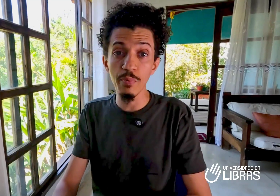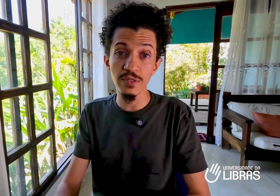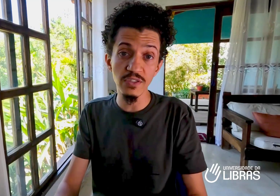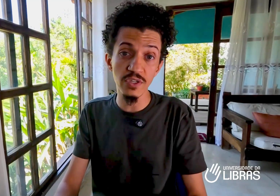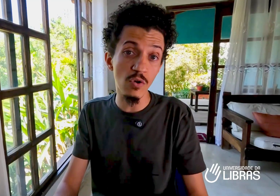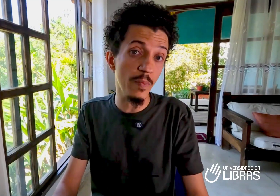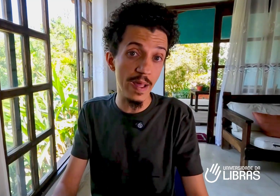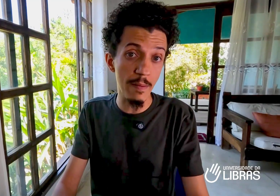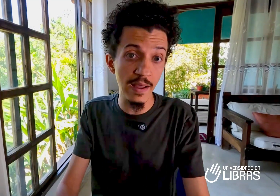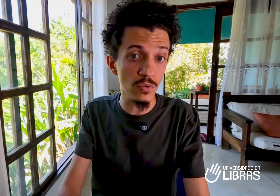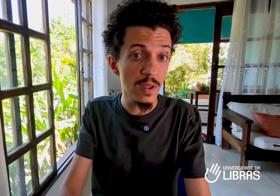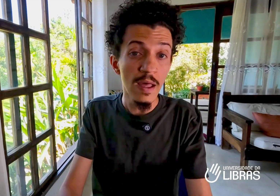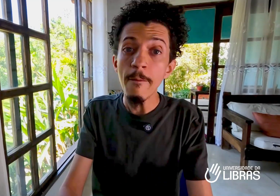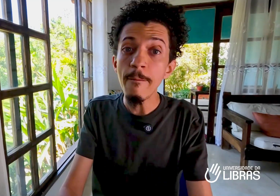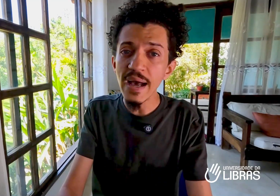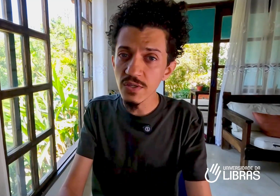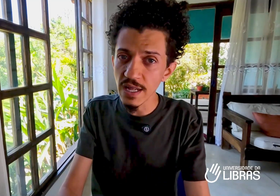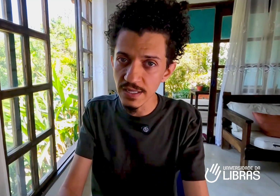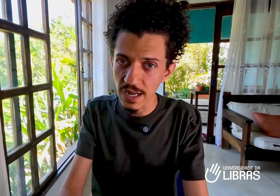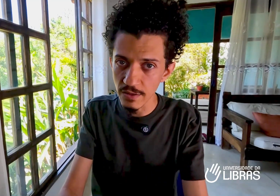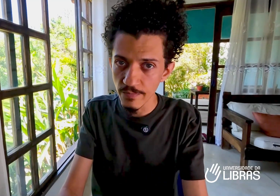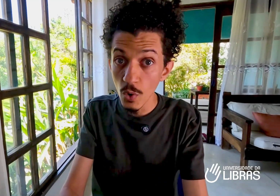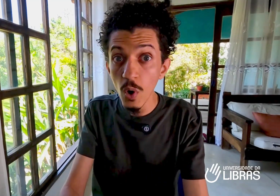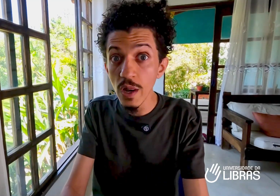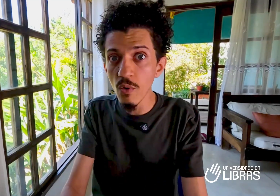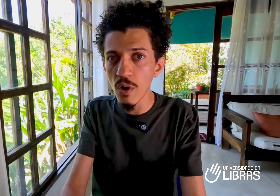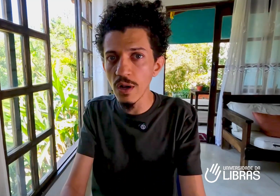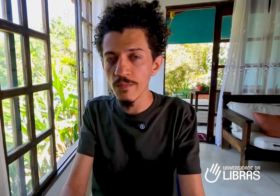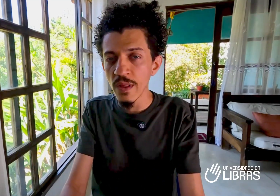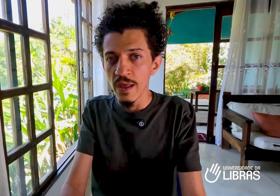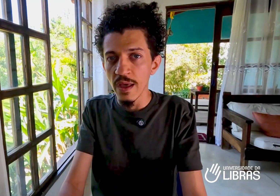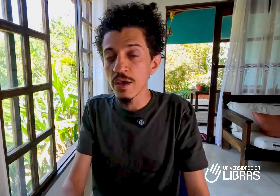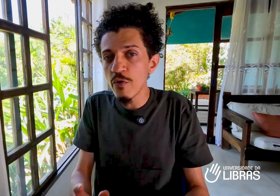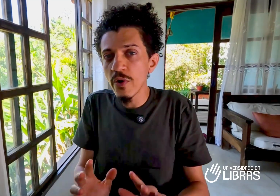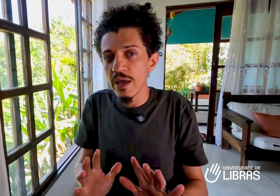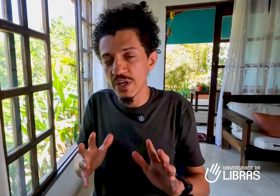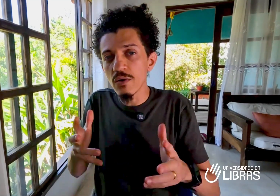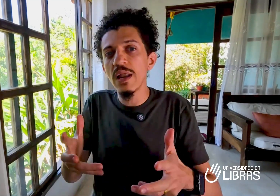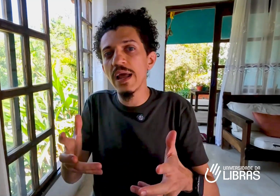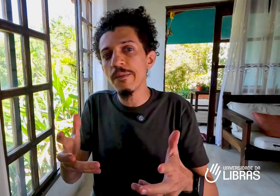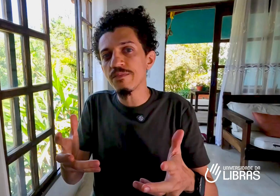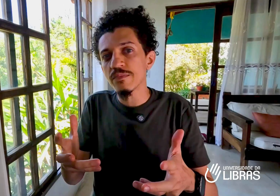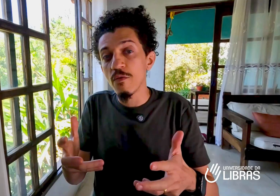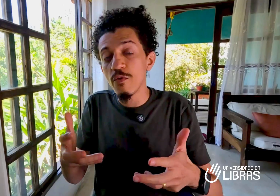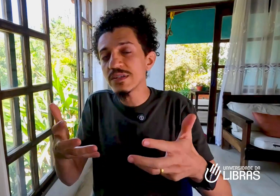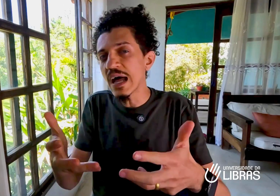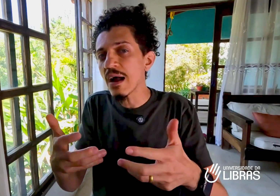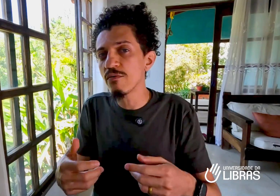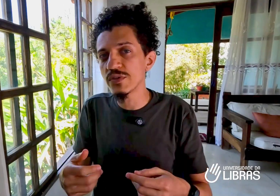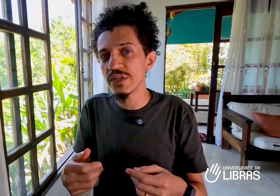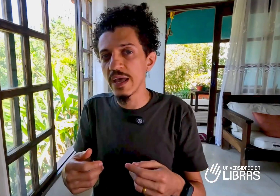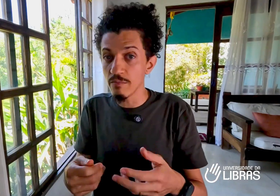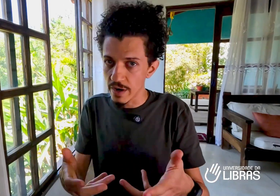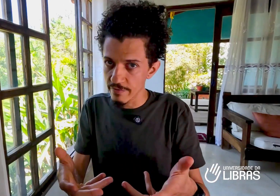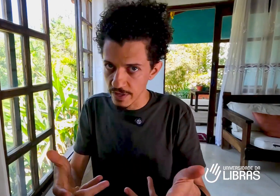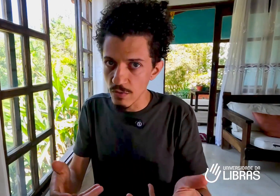processo de acompanhamento personalizado, olho no olho, em que eu vou te acolher, eu vou estar com você, embora